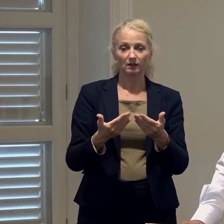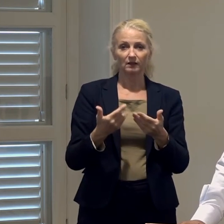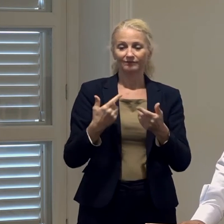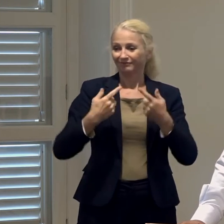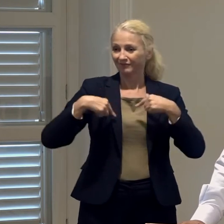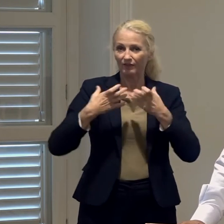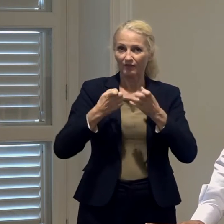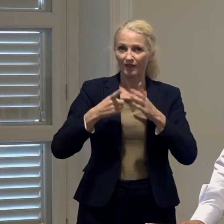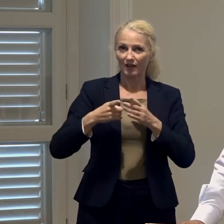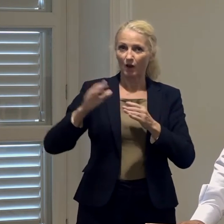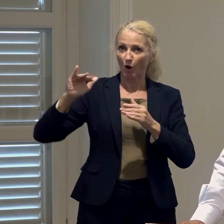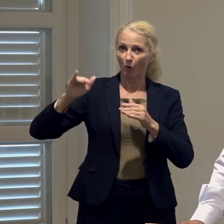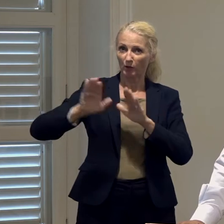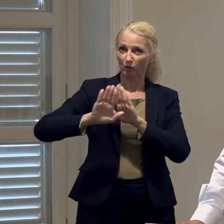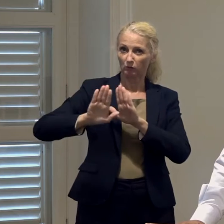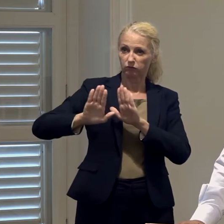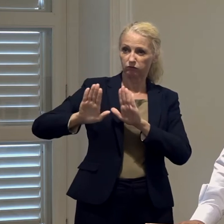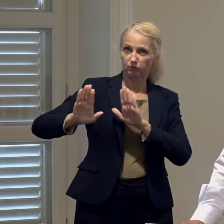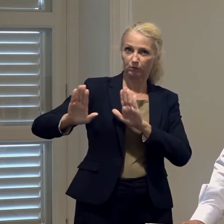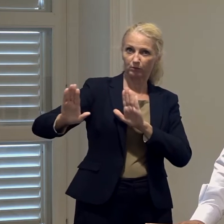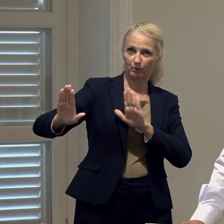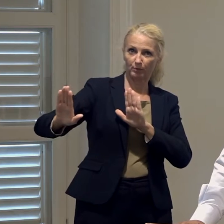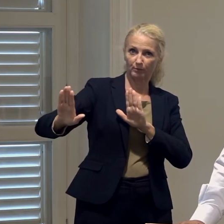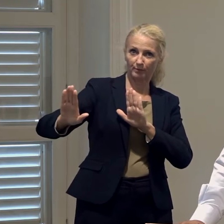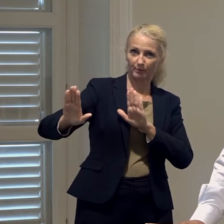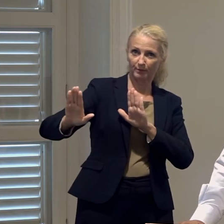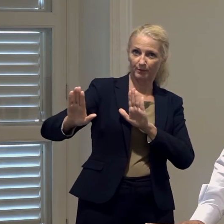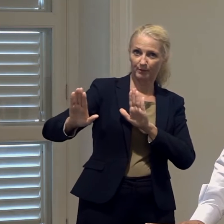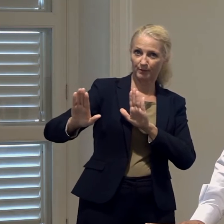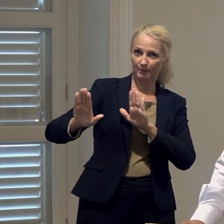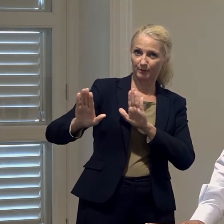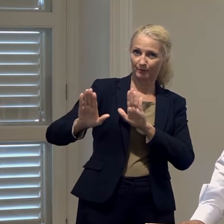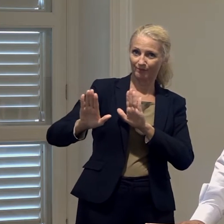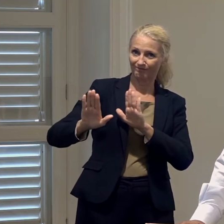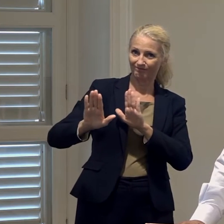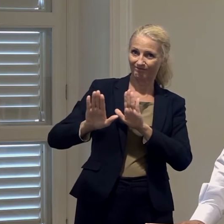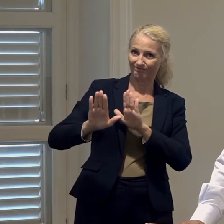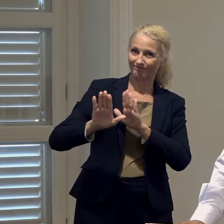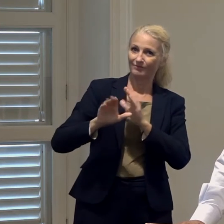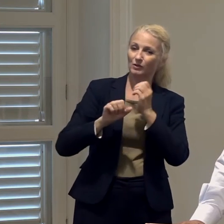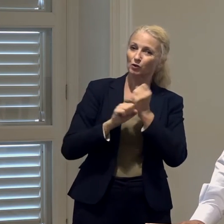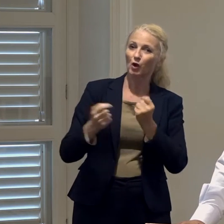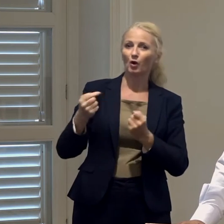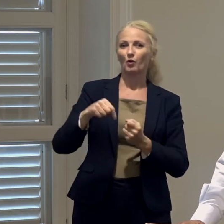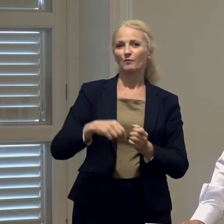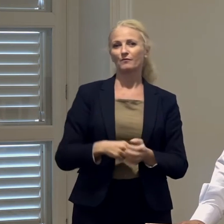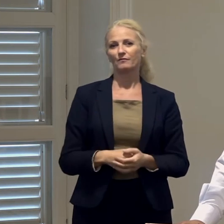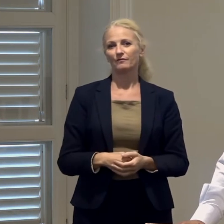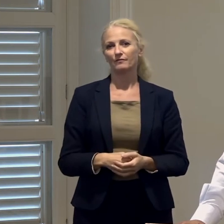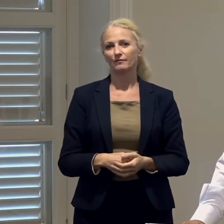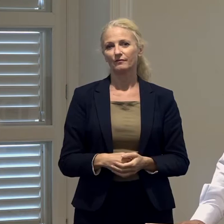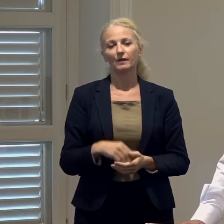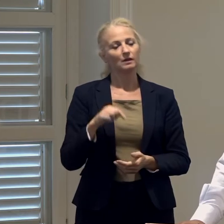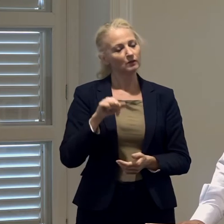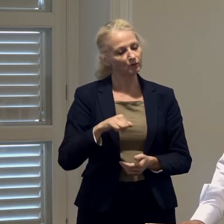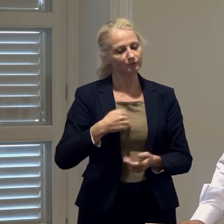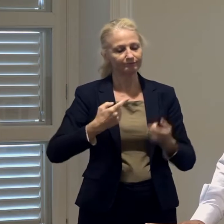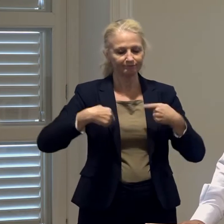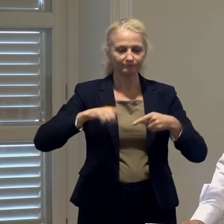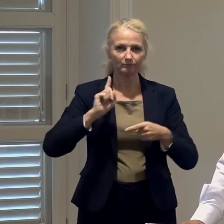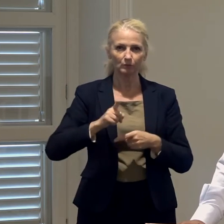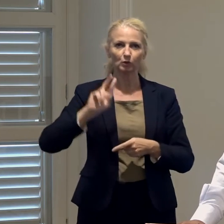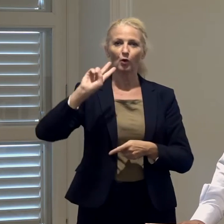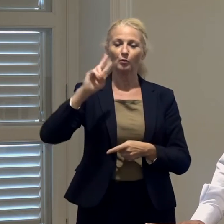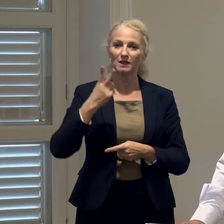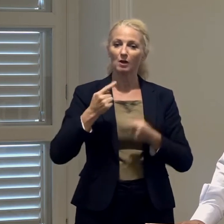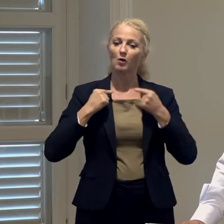eiland te vertragen. Nu de Omicron-variant op het eiland is, zullen opnieuw naar de reisvoorwaarden kijken om